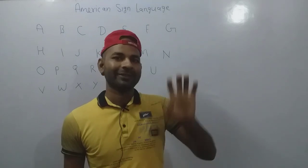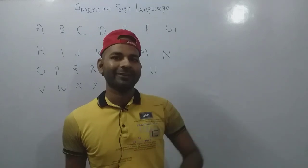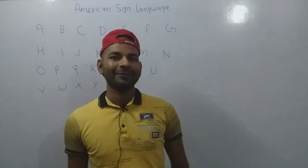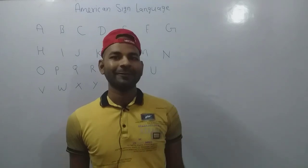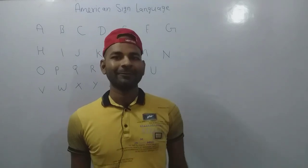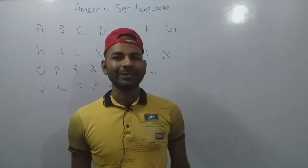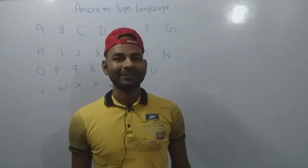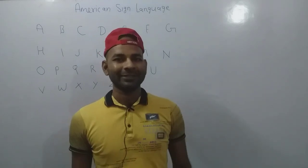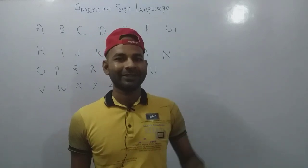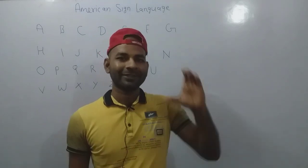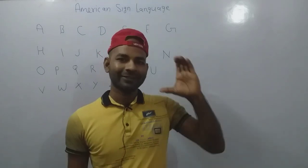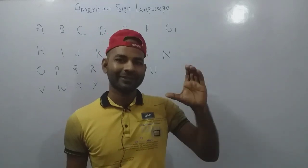बस